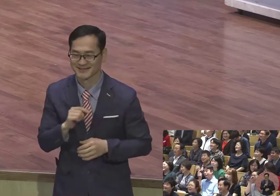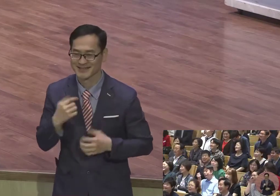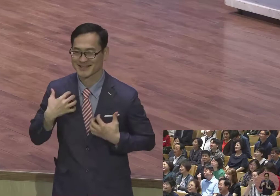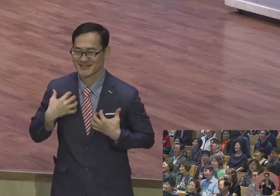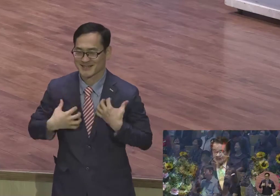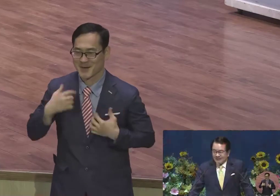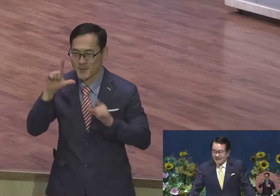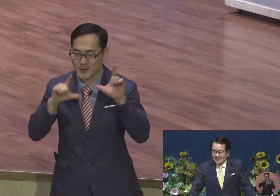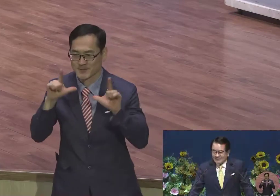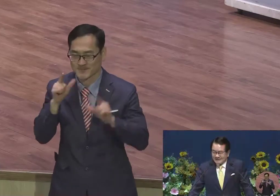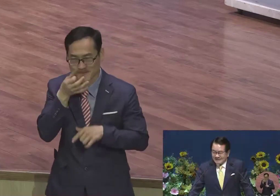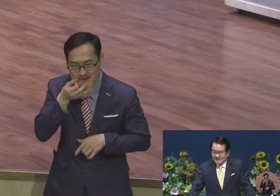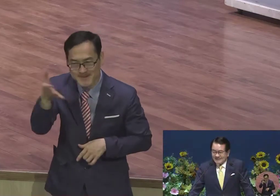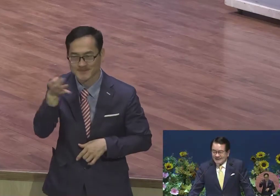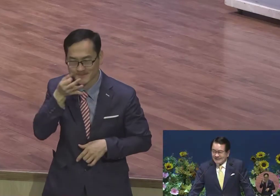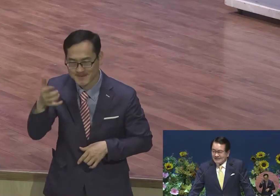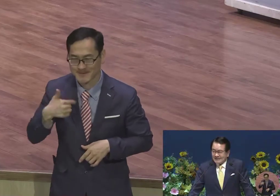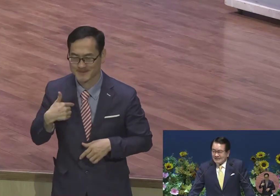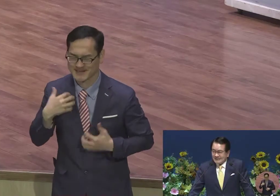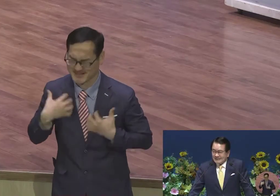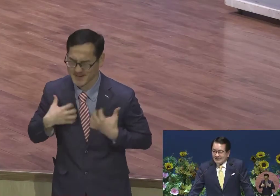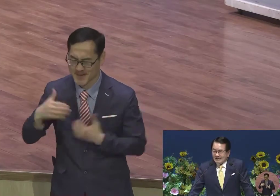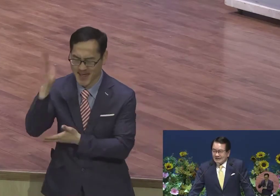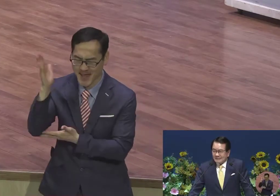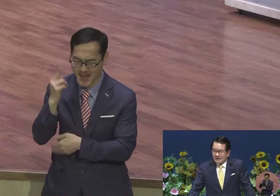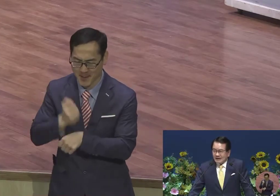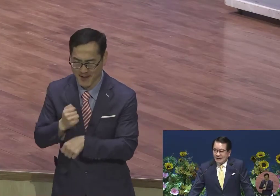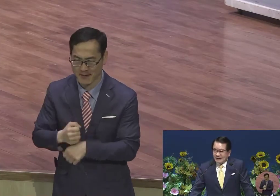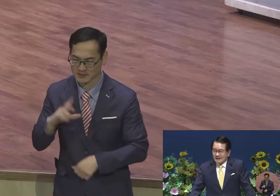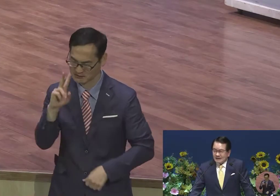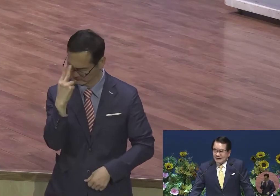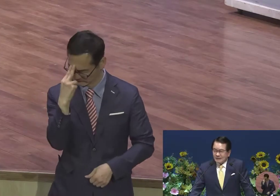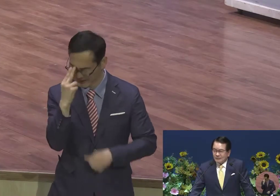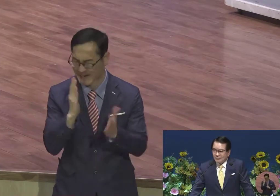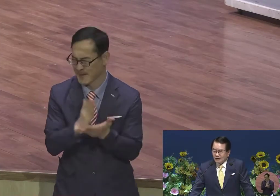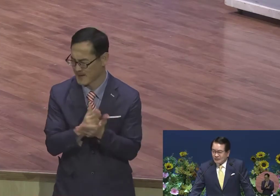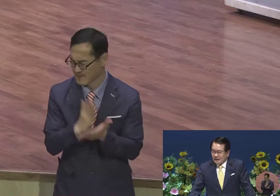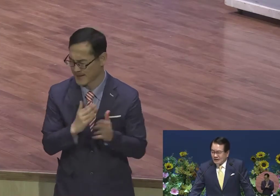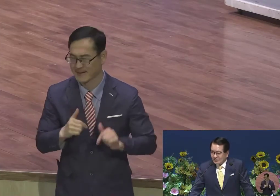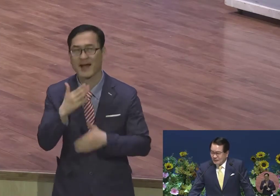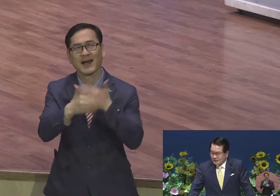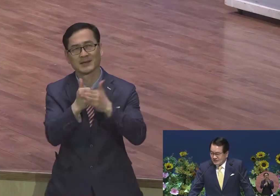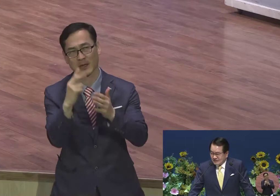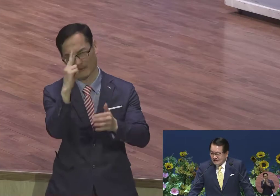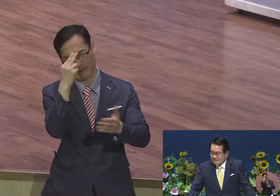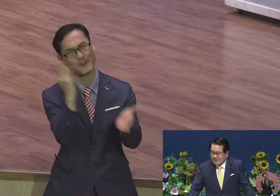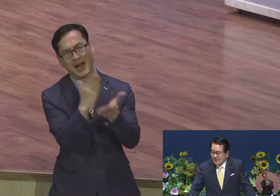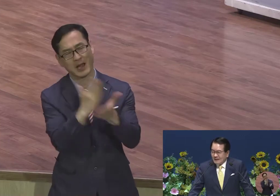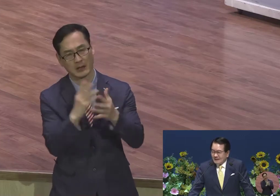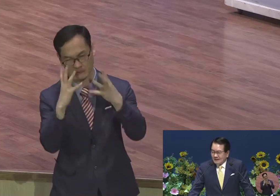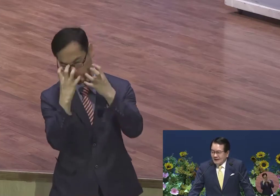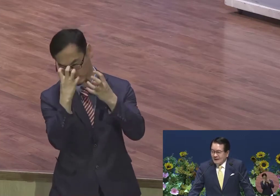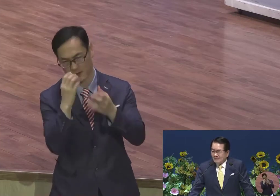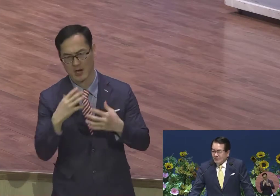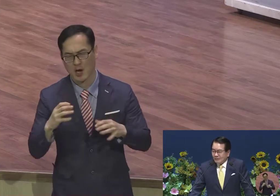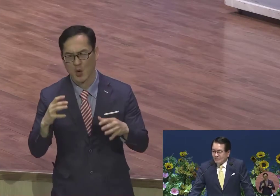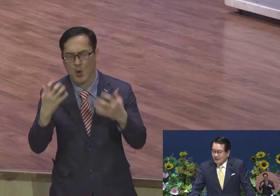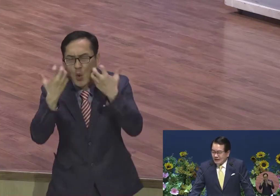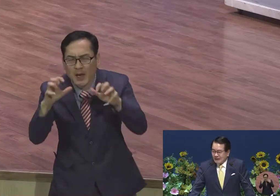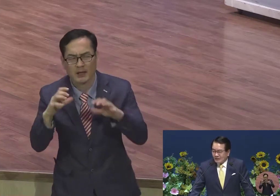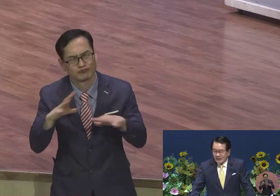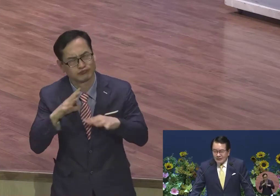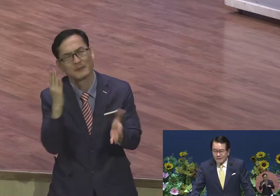즐겁게 설교하자, 즐겁게. 하나님 나에게 인상 좀 좋게 하여 주옵소서. 내